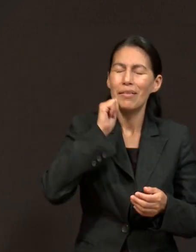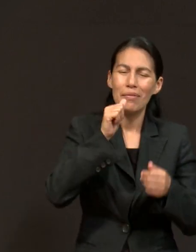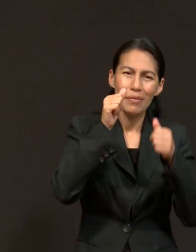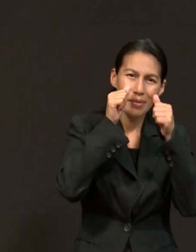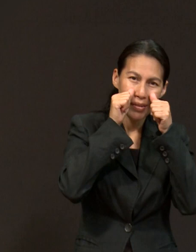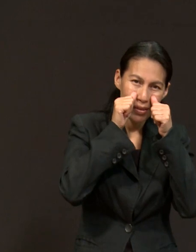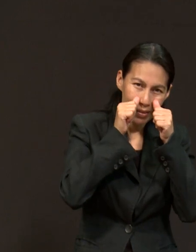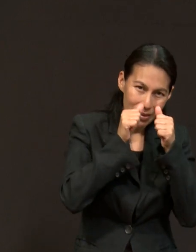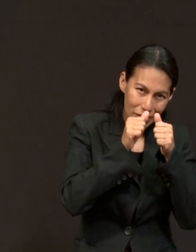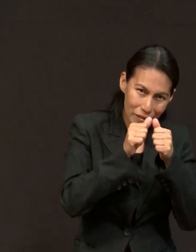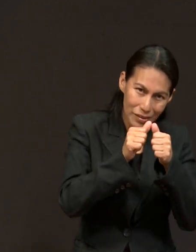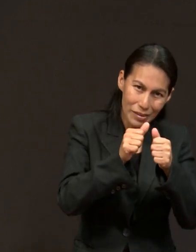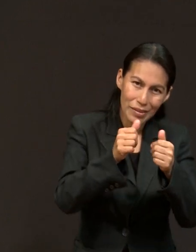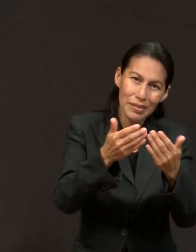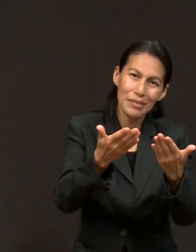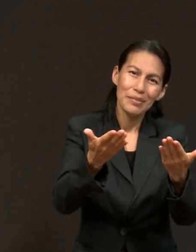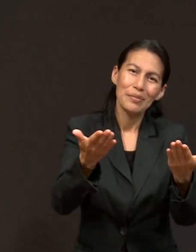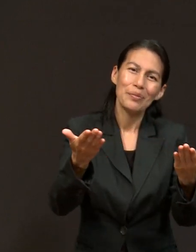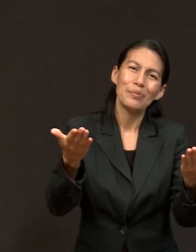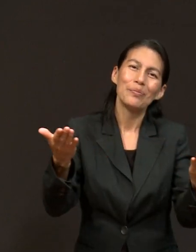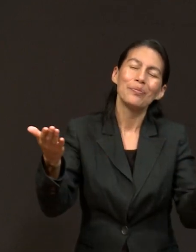Escuchándote Escuchándote